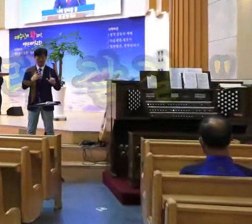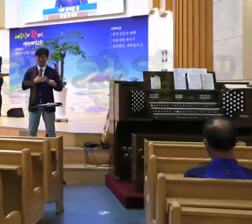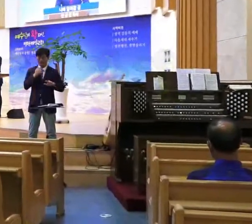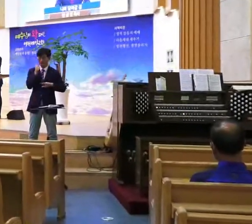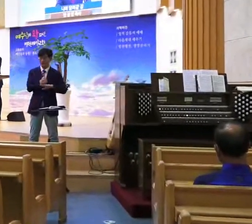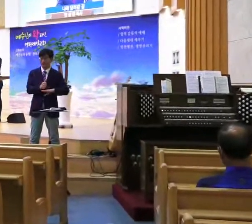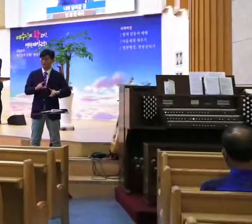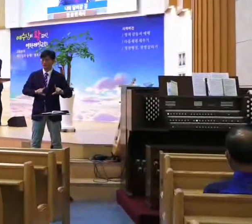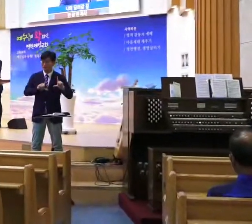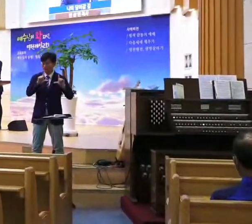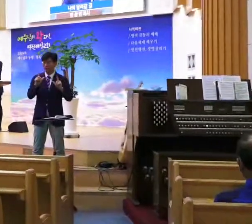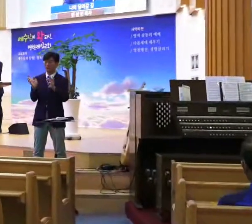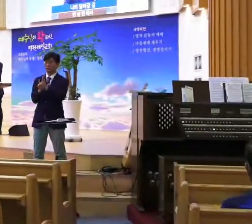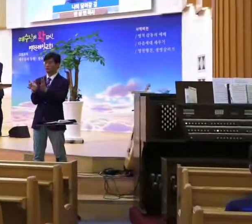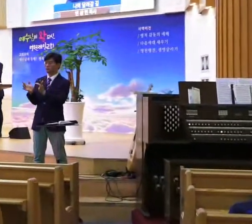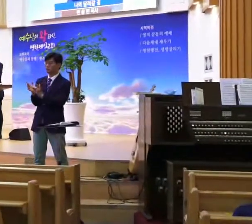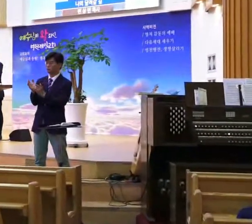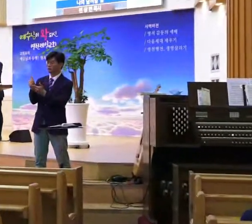그리십니까?